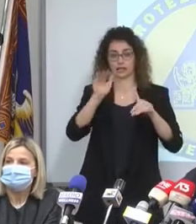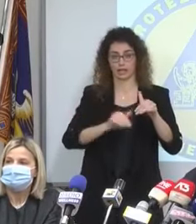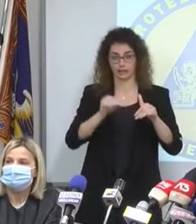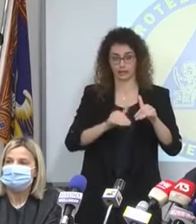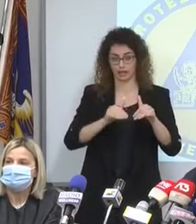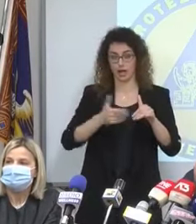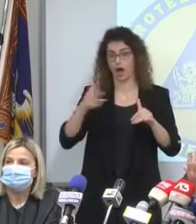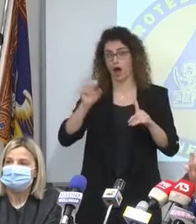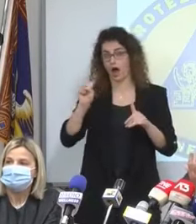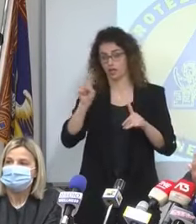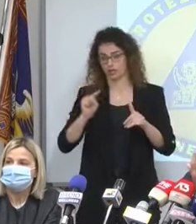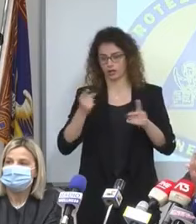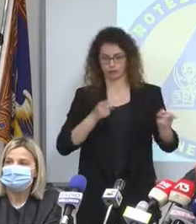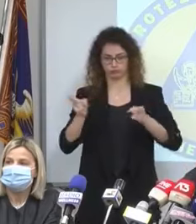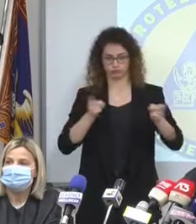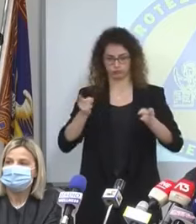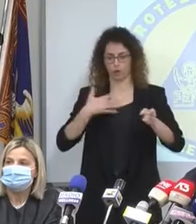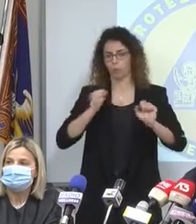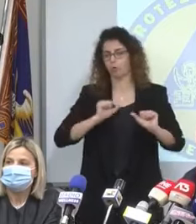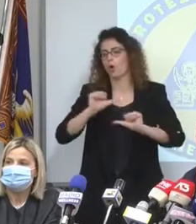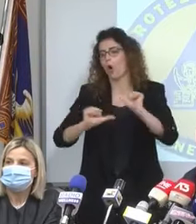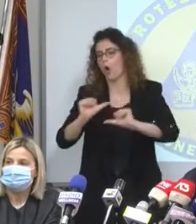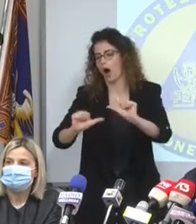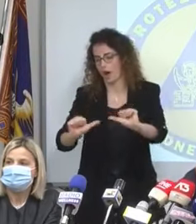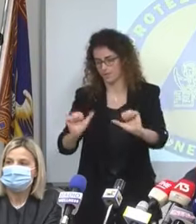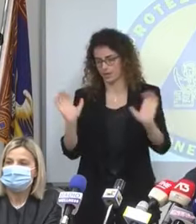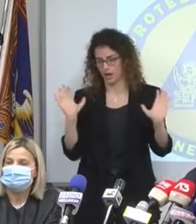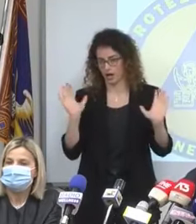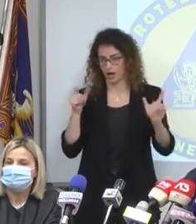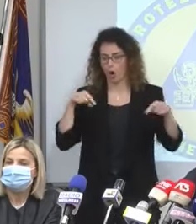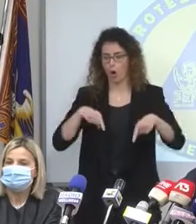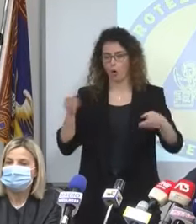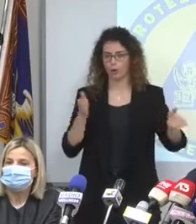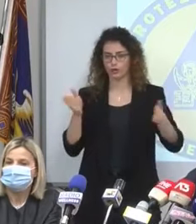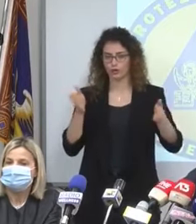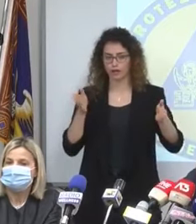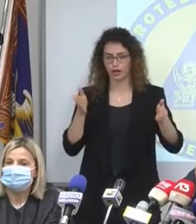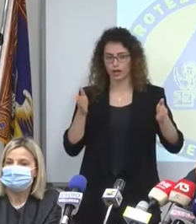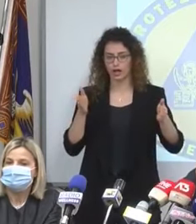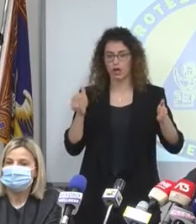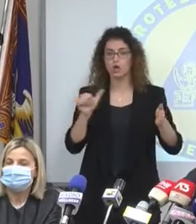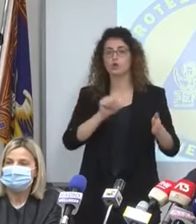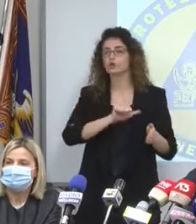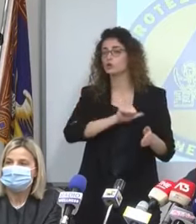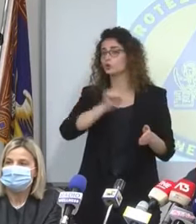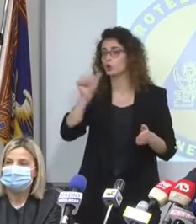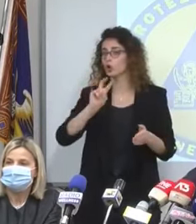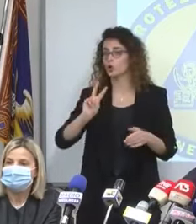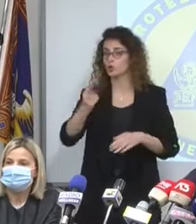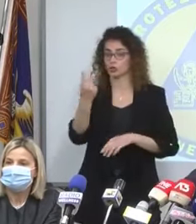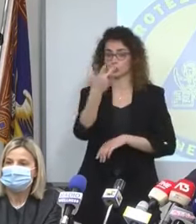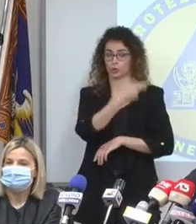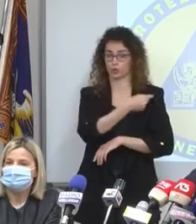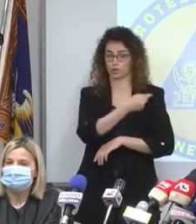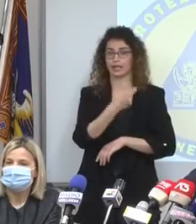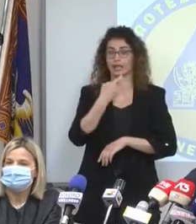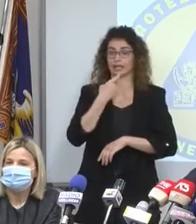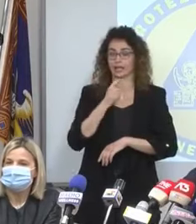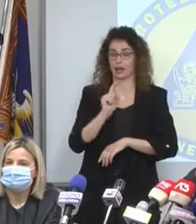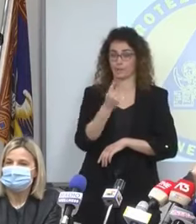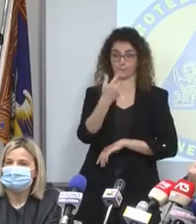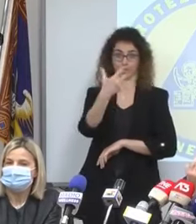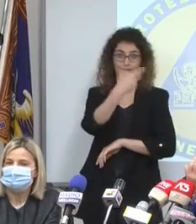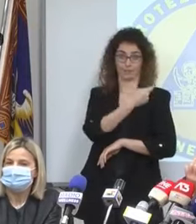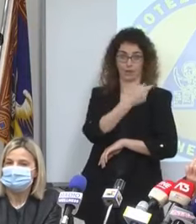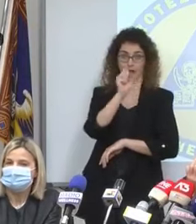potrebbe cambiare da qui ai prossimi giorni, alle prossime settimane, lo faranno solo le seconde dosi delle prime dosi di AstraZeneca.